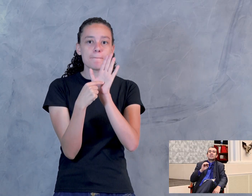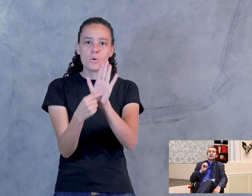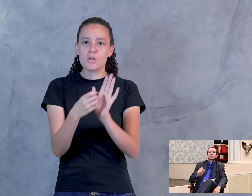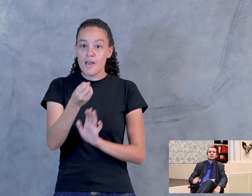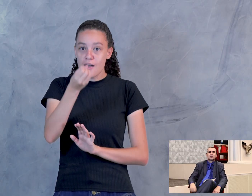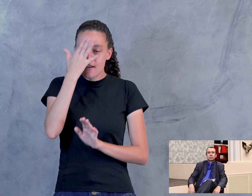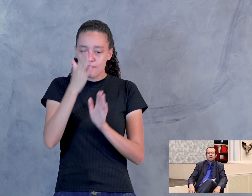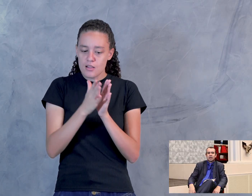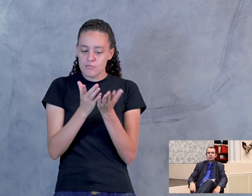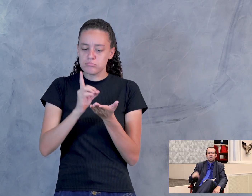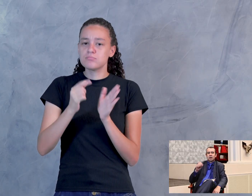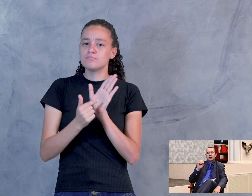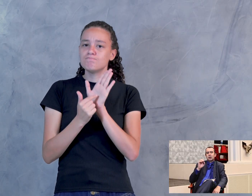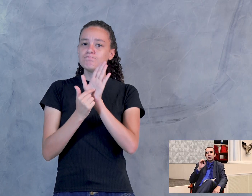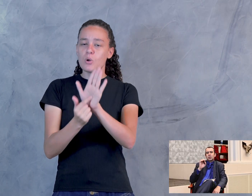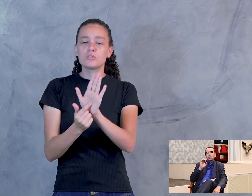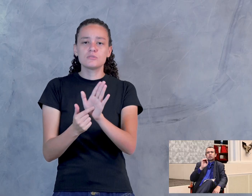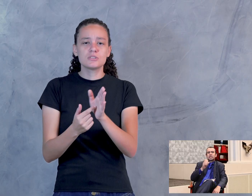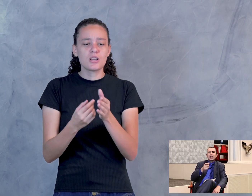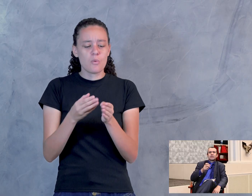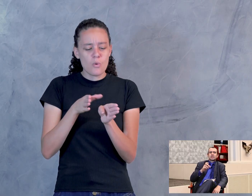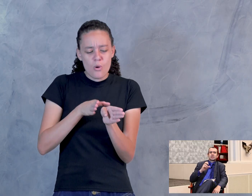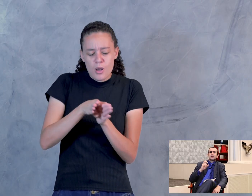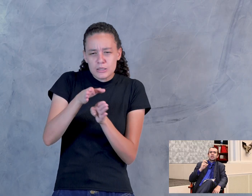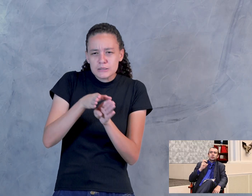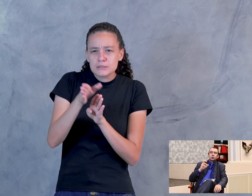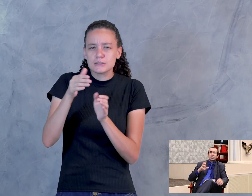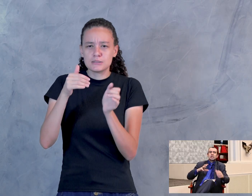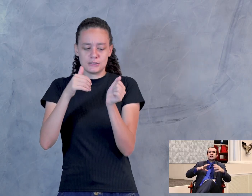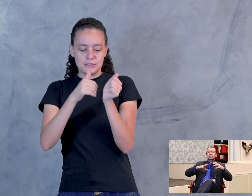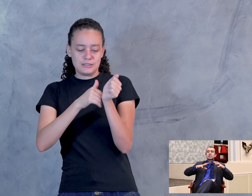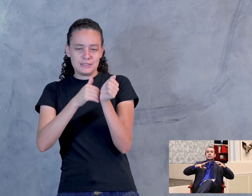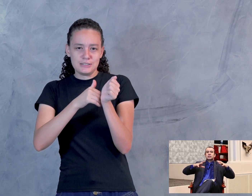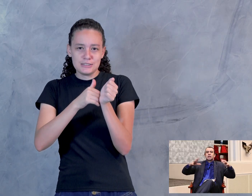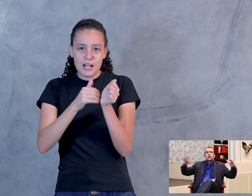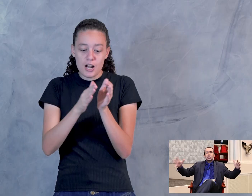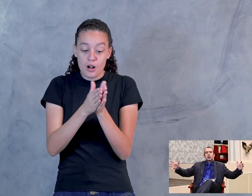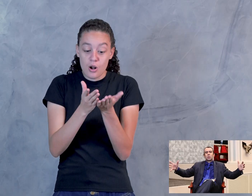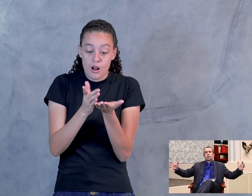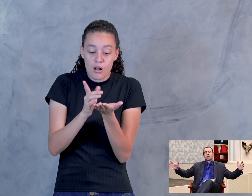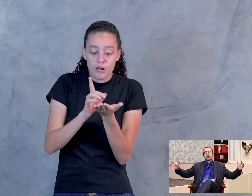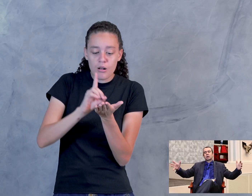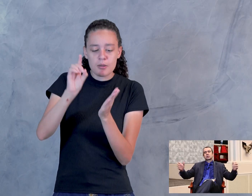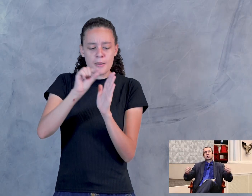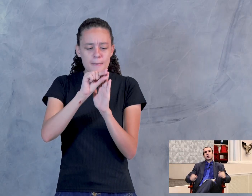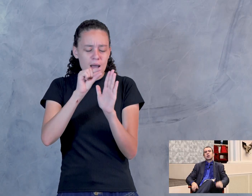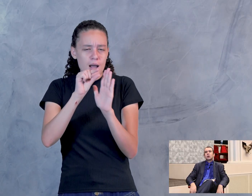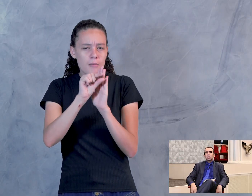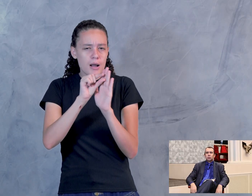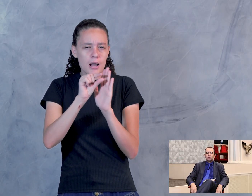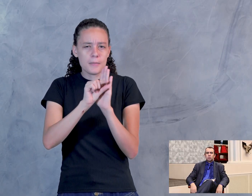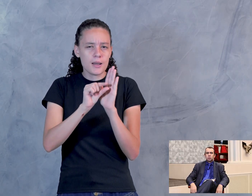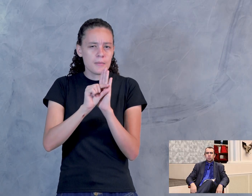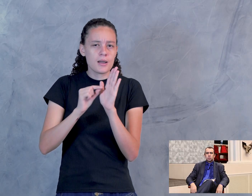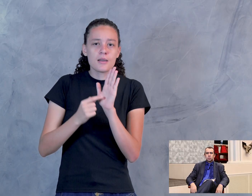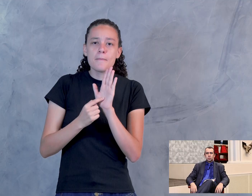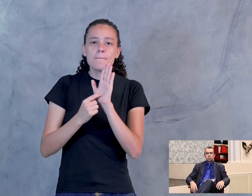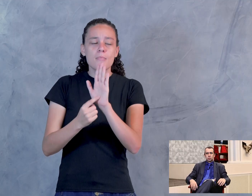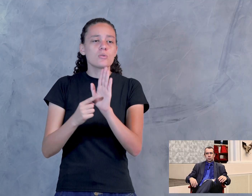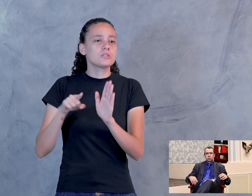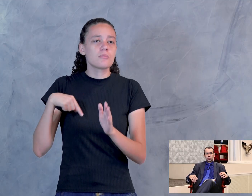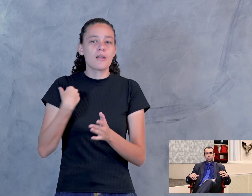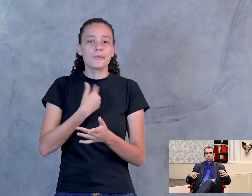essa revelação da palavra como chaves, escrituras que destrancam para nós